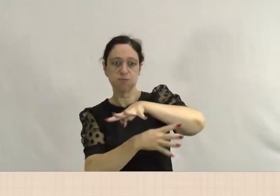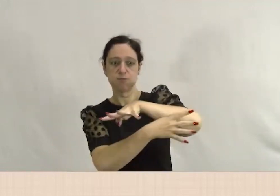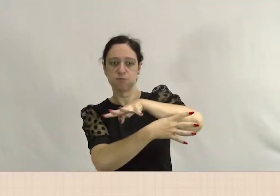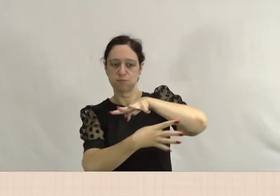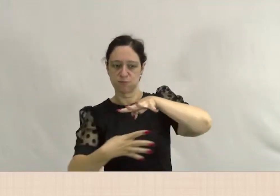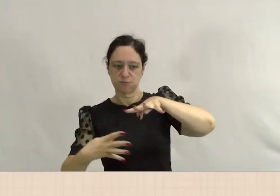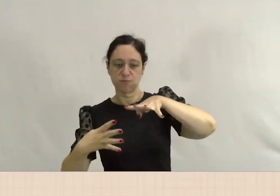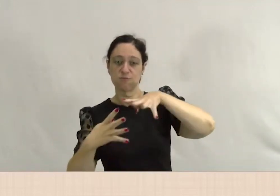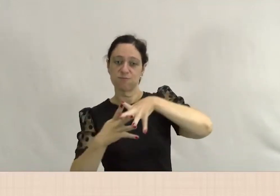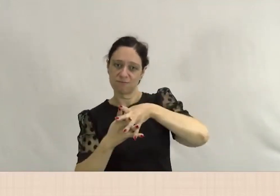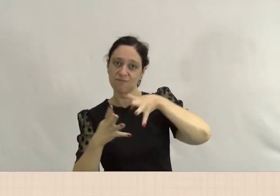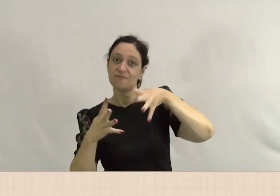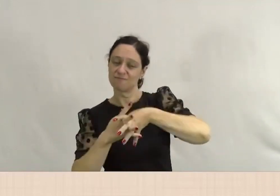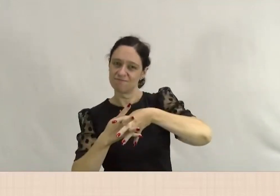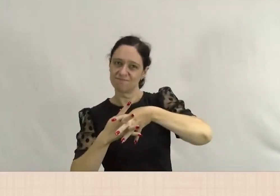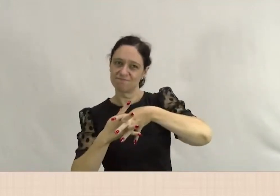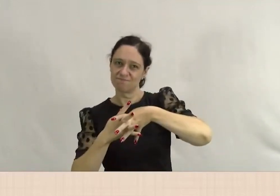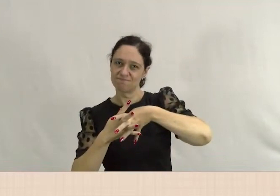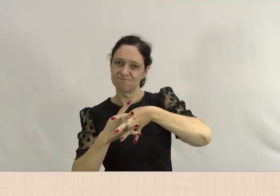Vocês estão entendendo ou não?